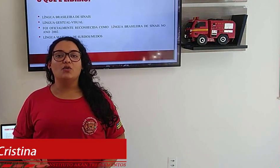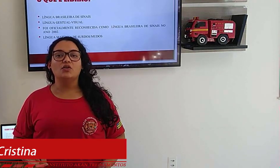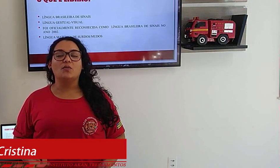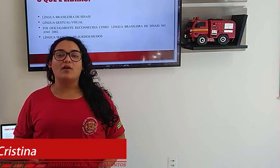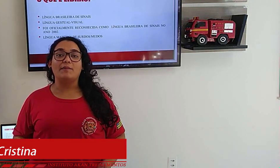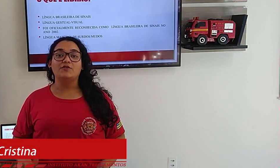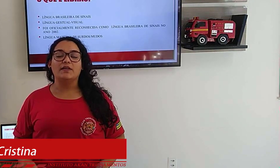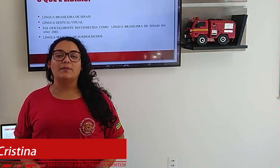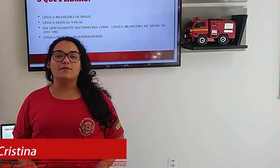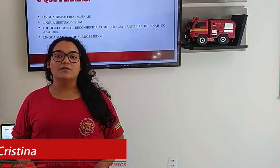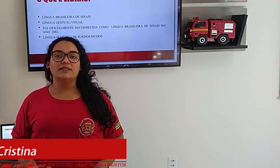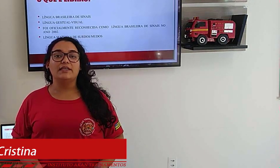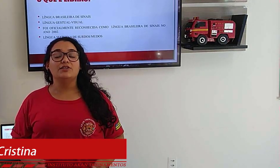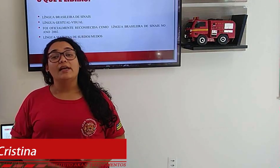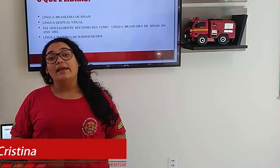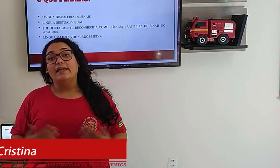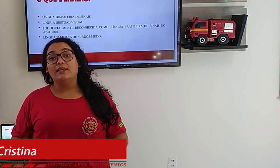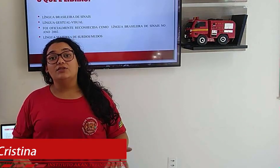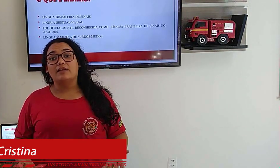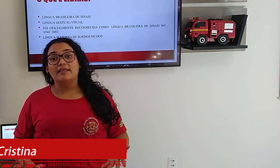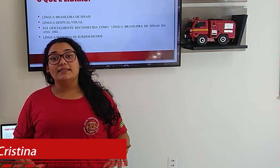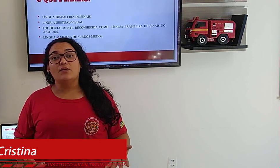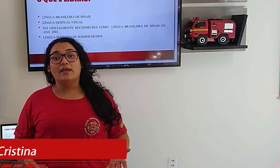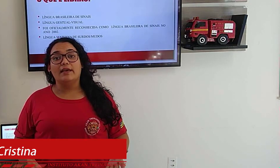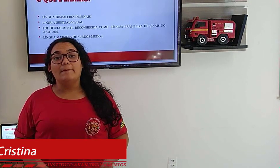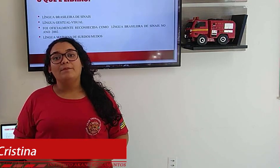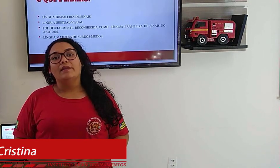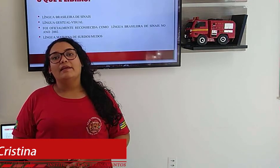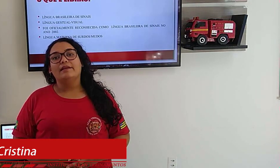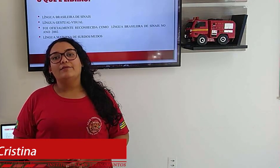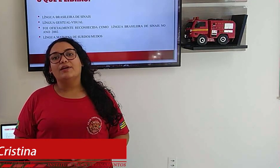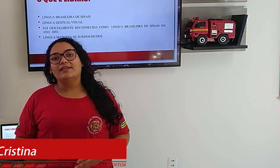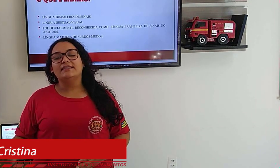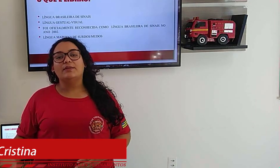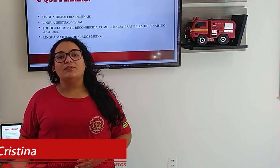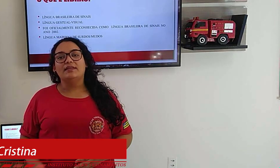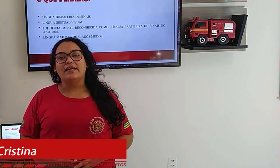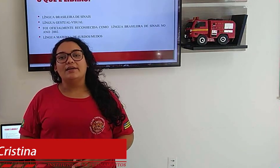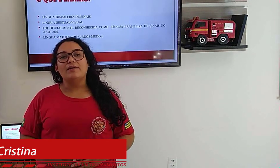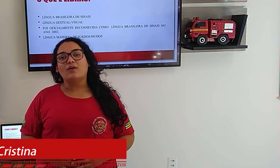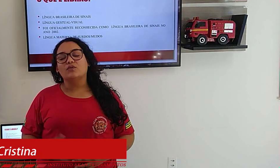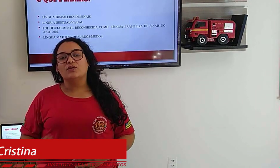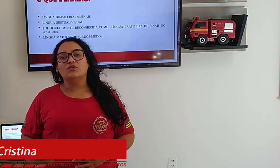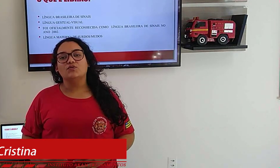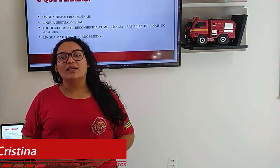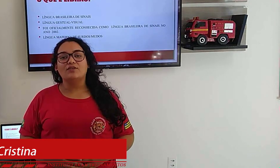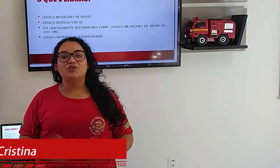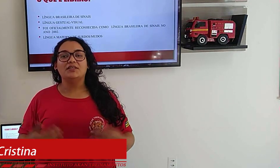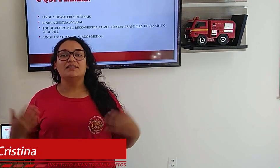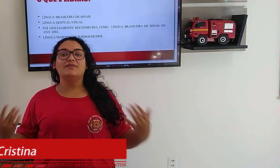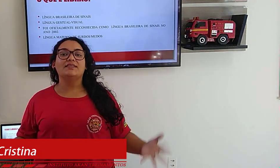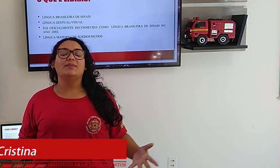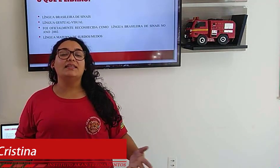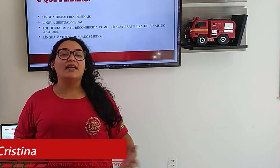2002, como eu acabei de falar para vocês. Isso quer dizer o quê? Que durante esse tempo inteiro a cultura surda não tinha tanta visibilidade